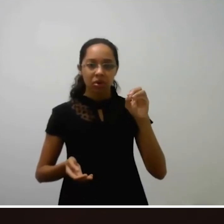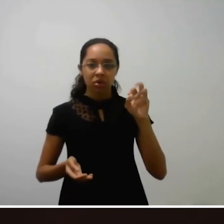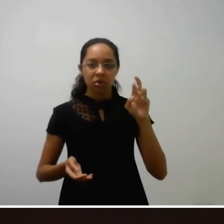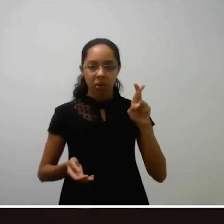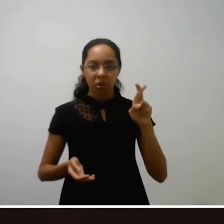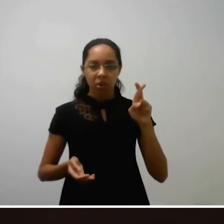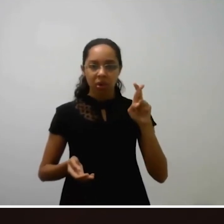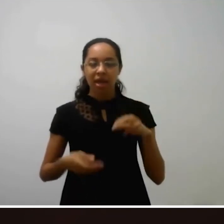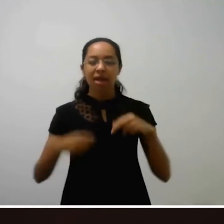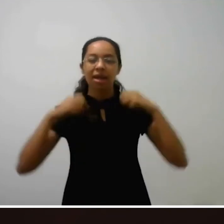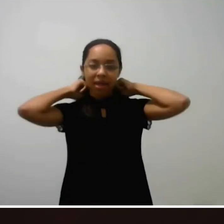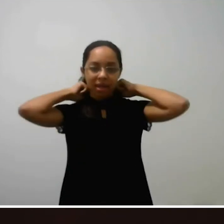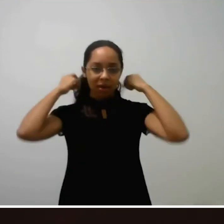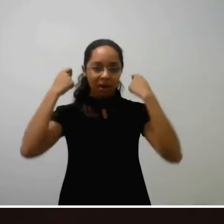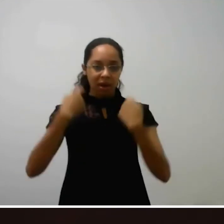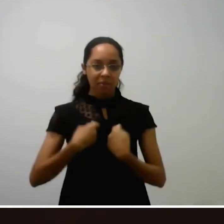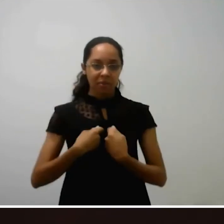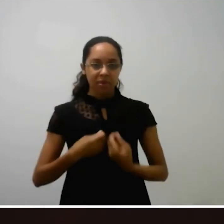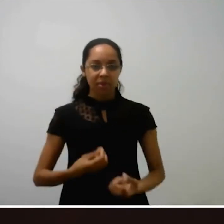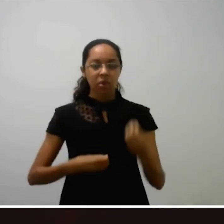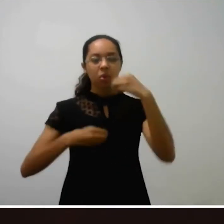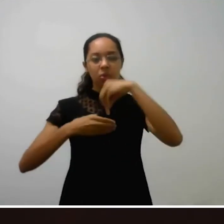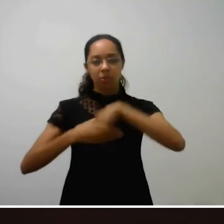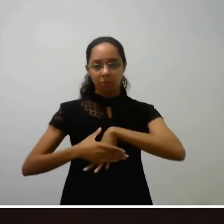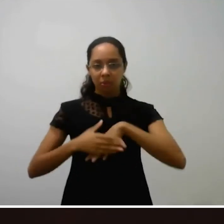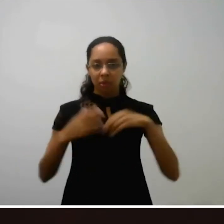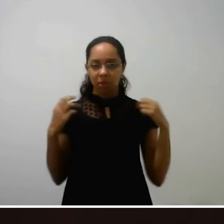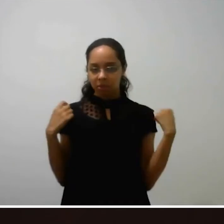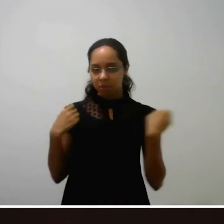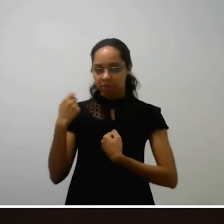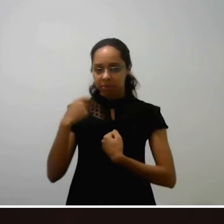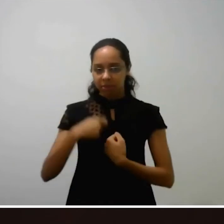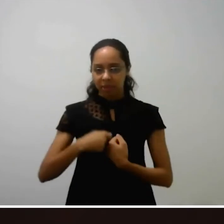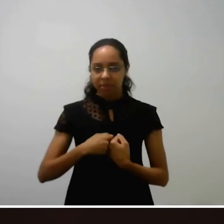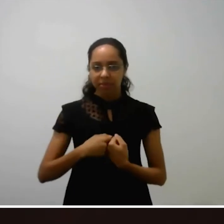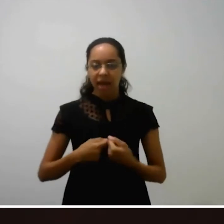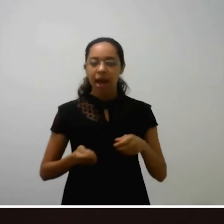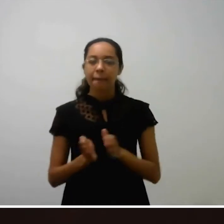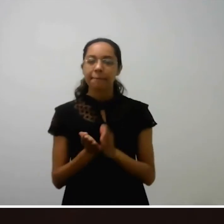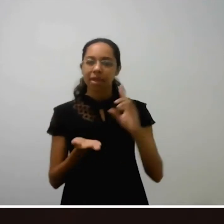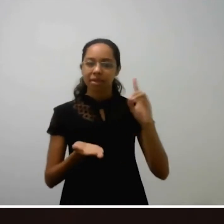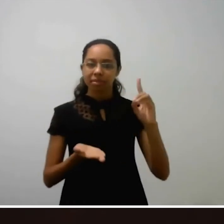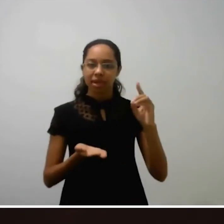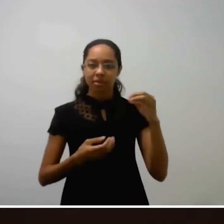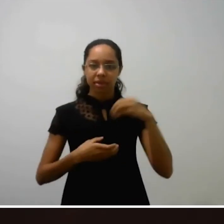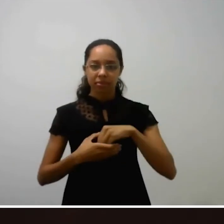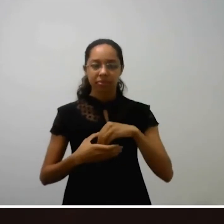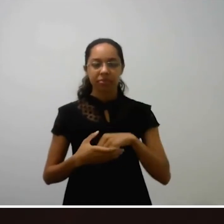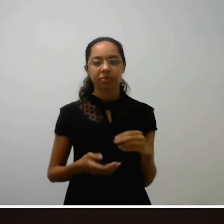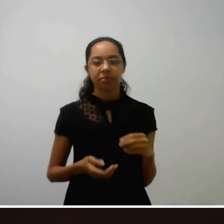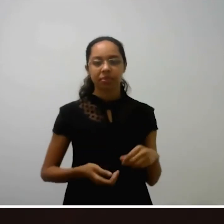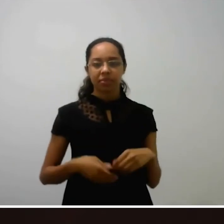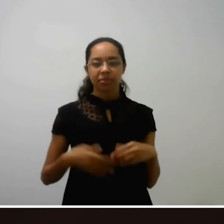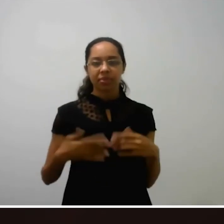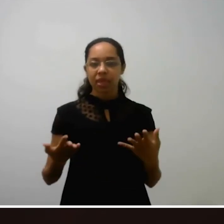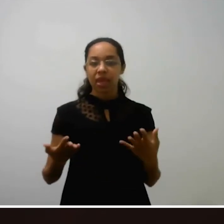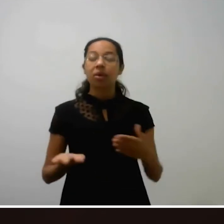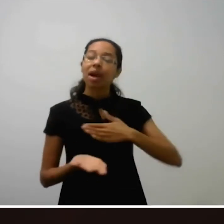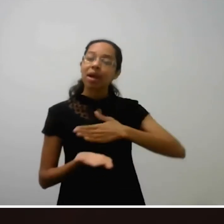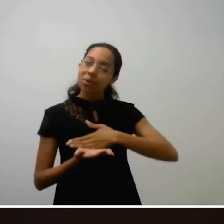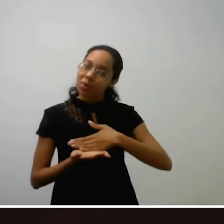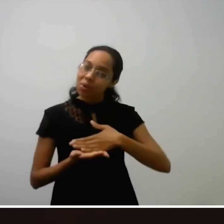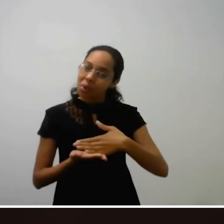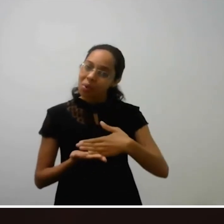né? Contenedor. Bom, então, assim começou-se a pregar